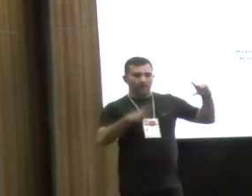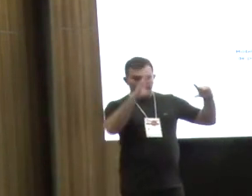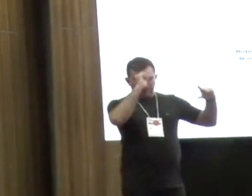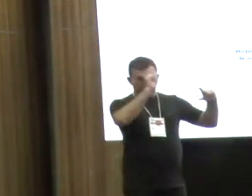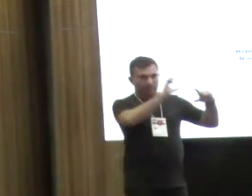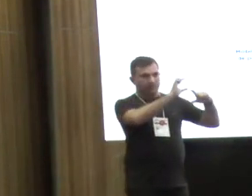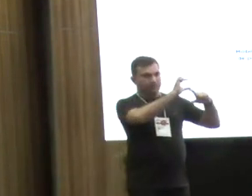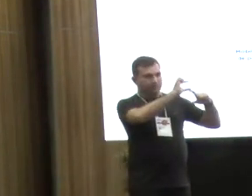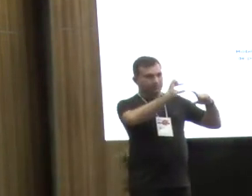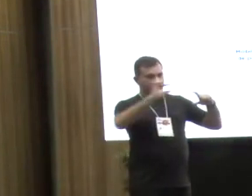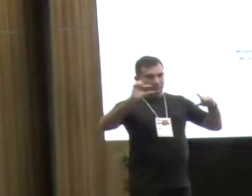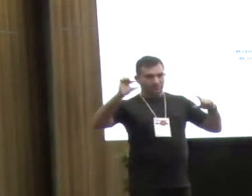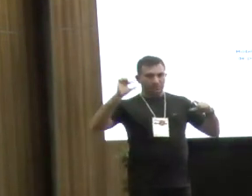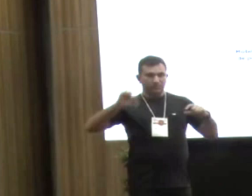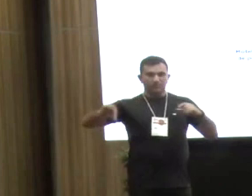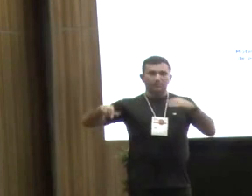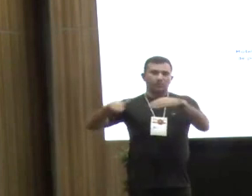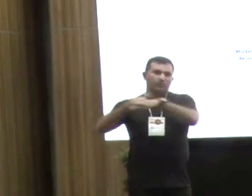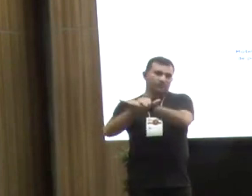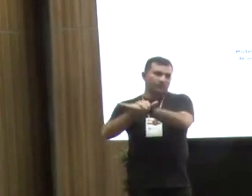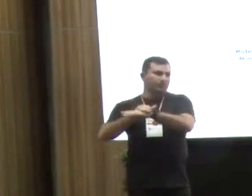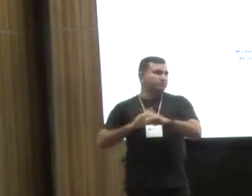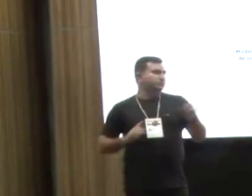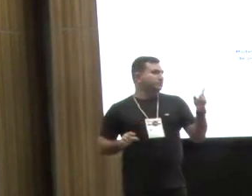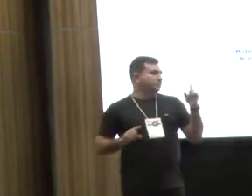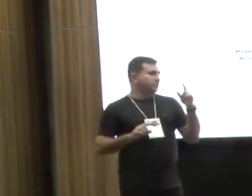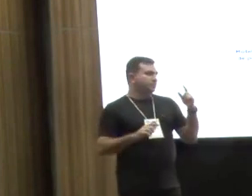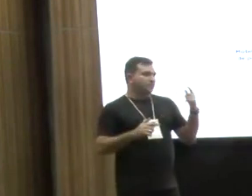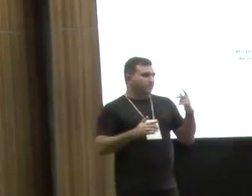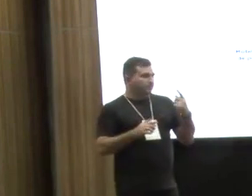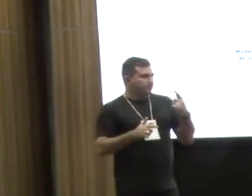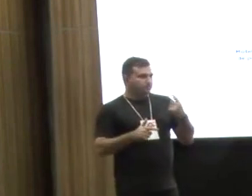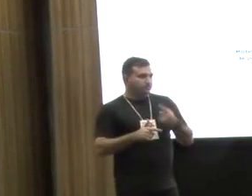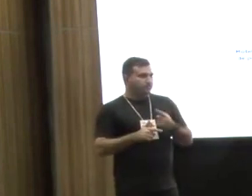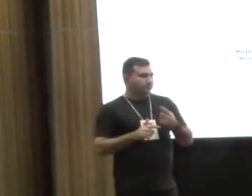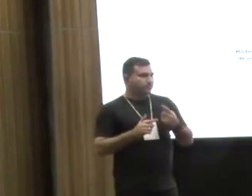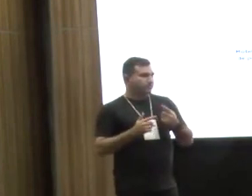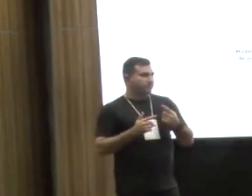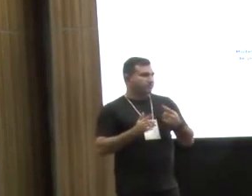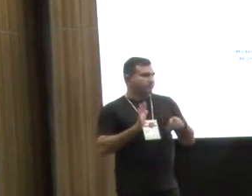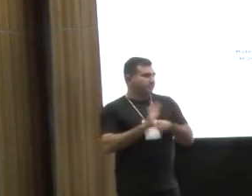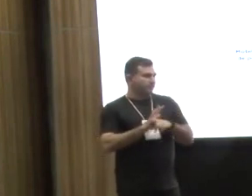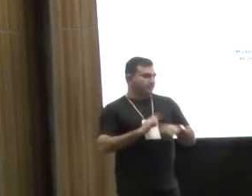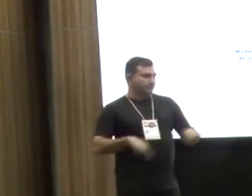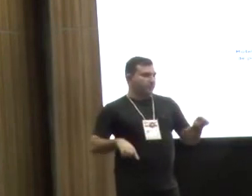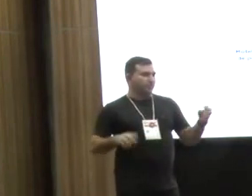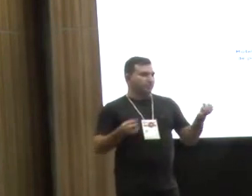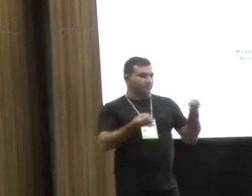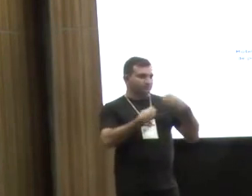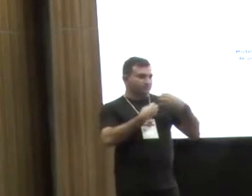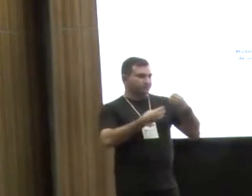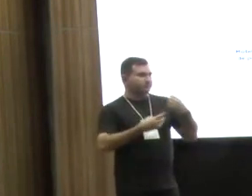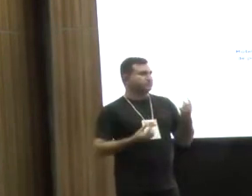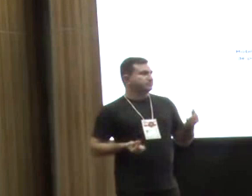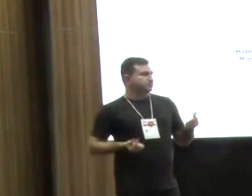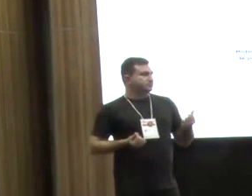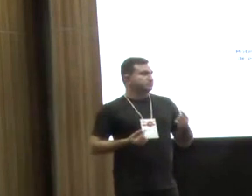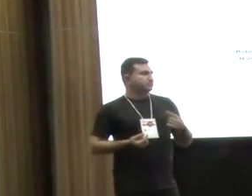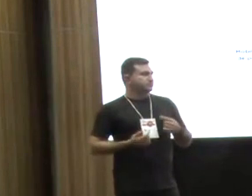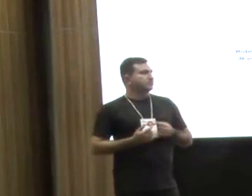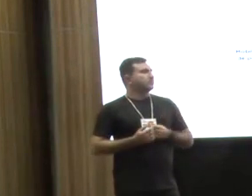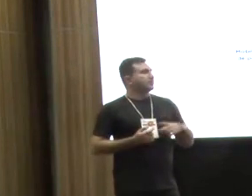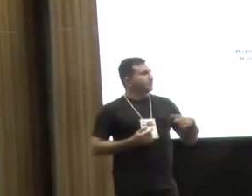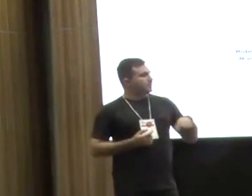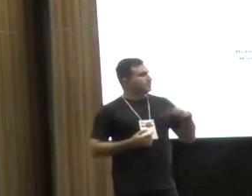aprendeu, porque não fez parte a educação financeira para nós. É como se fosse algo distante. Se a gente